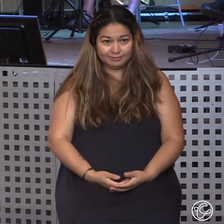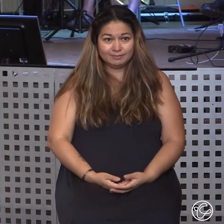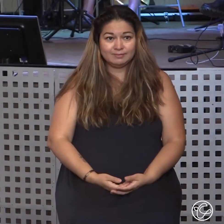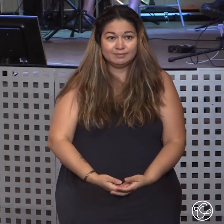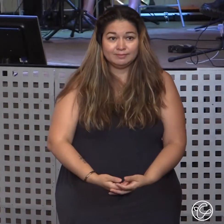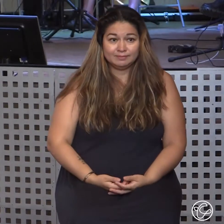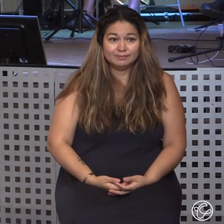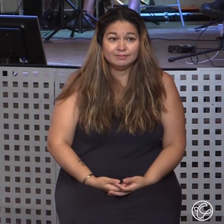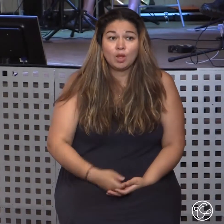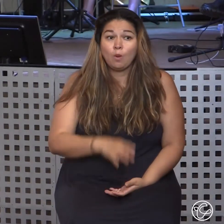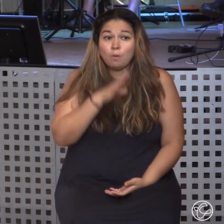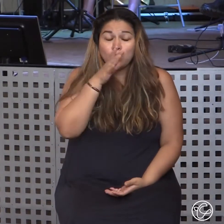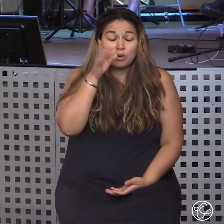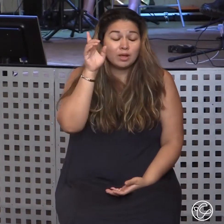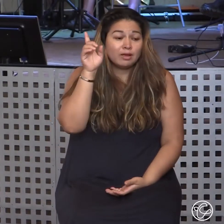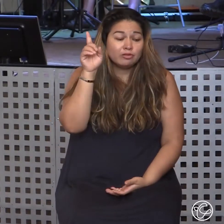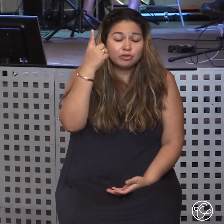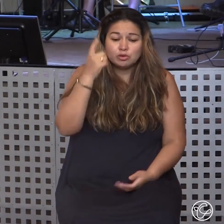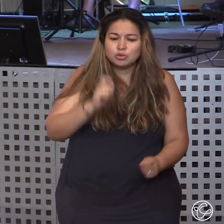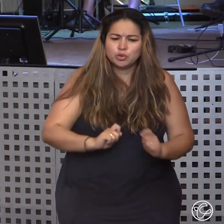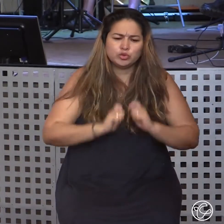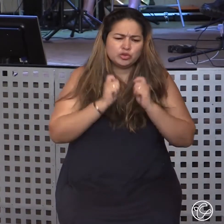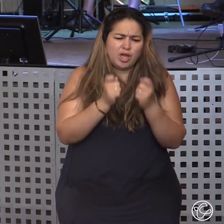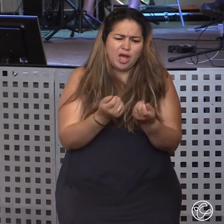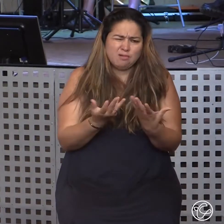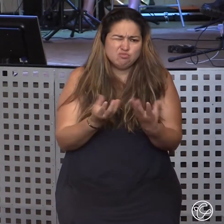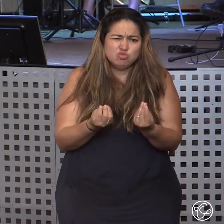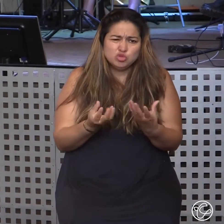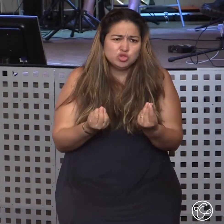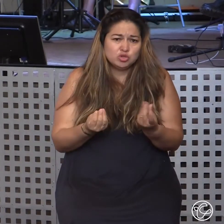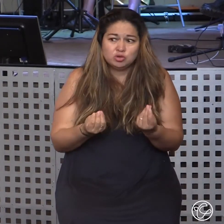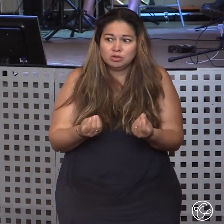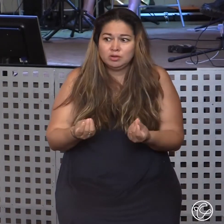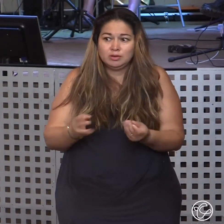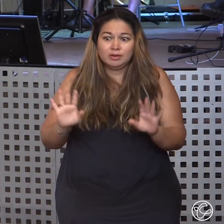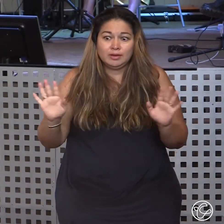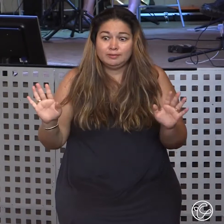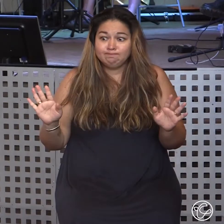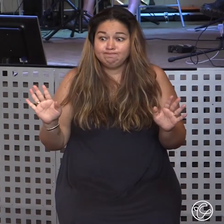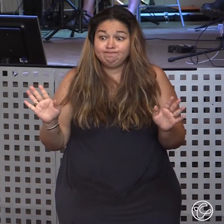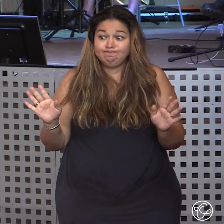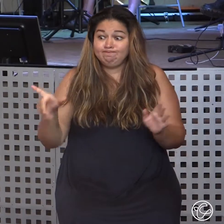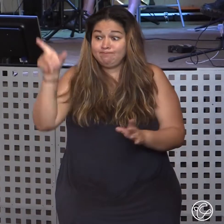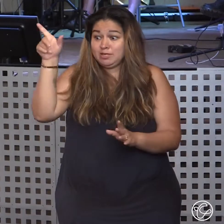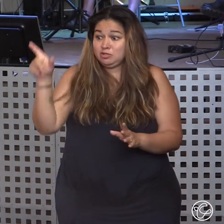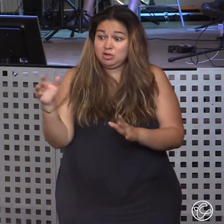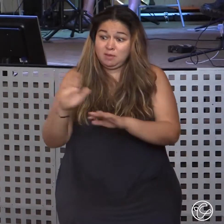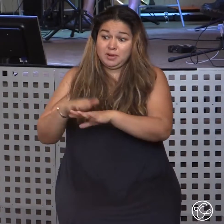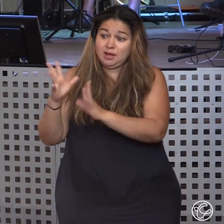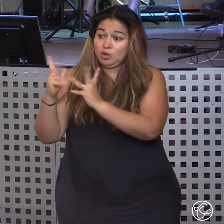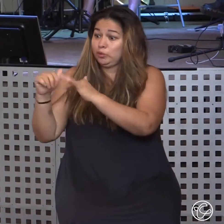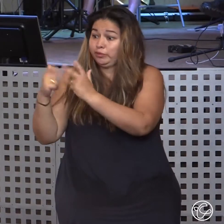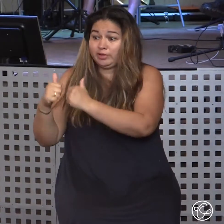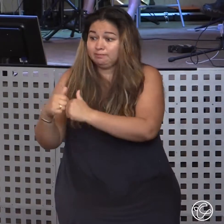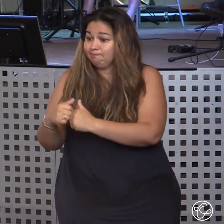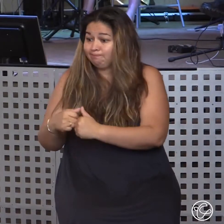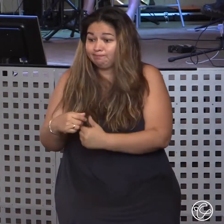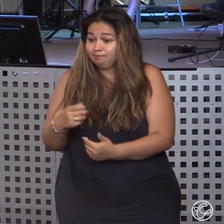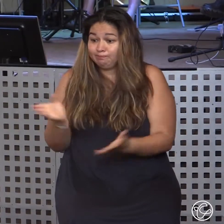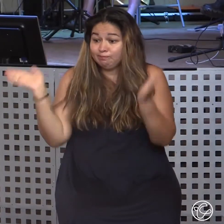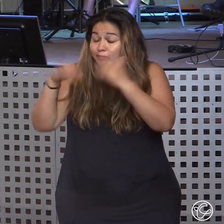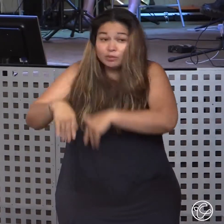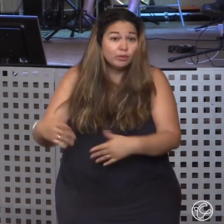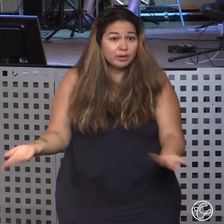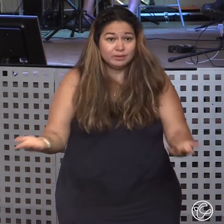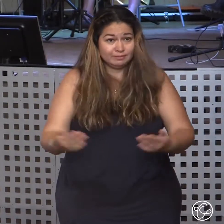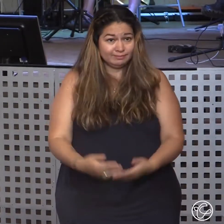mentalizar al equipo pastoral y de liderazgo de esta congregación. Si de verdad estamos creyéndole a Dios